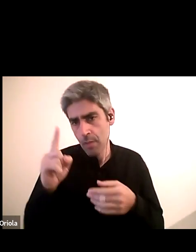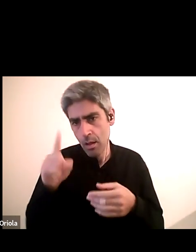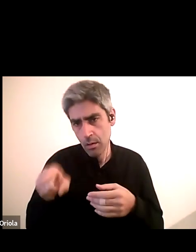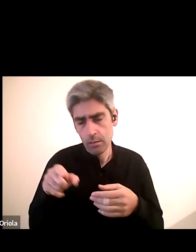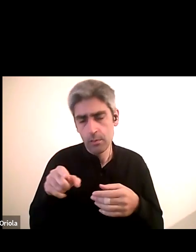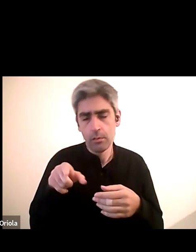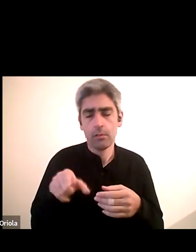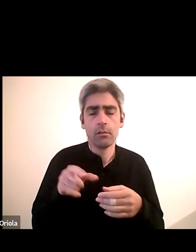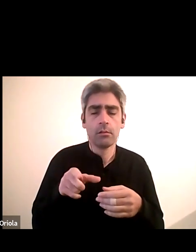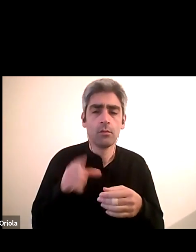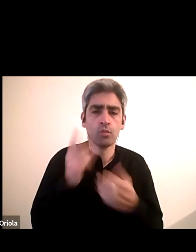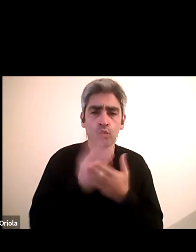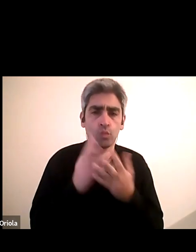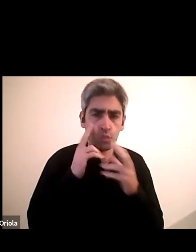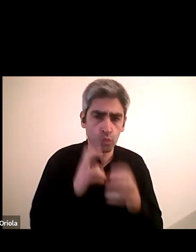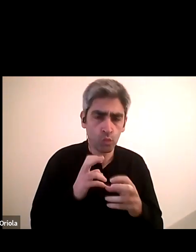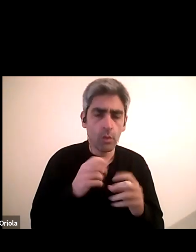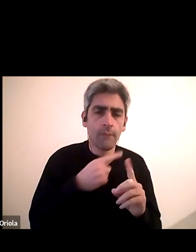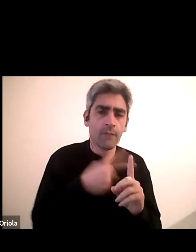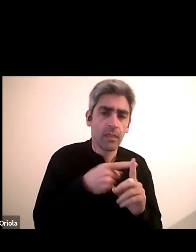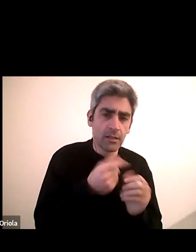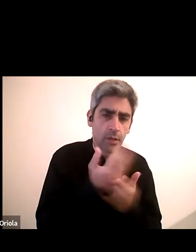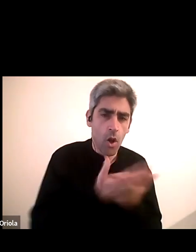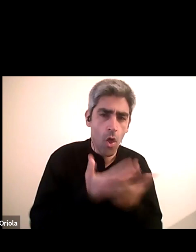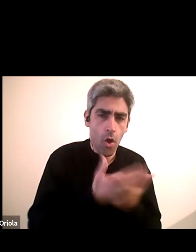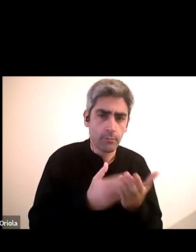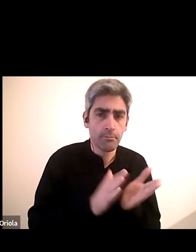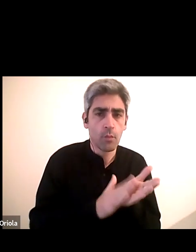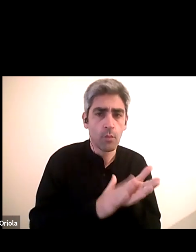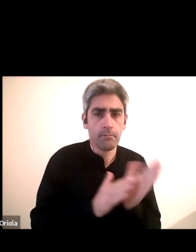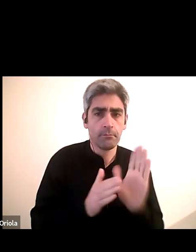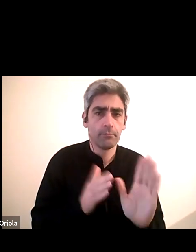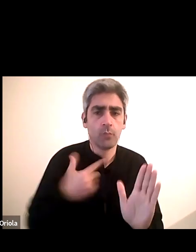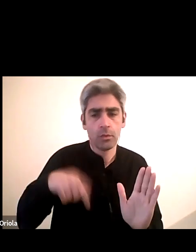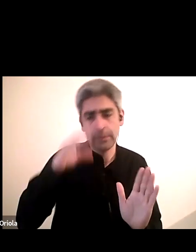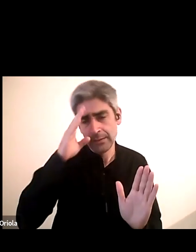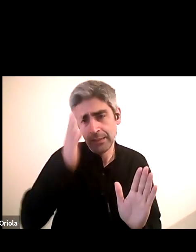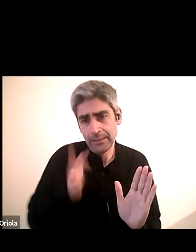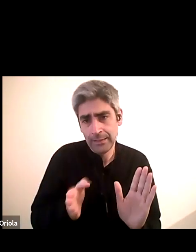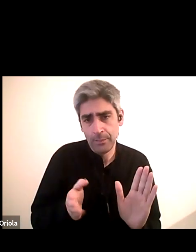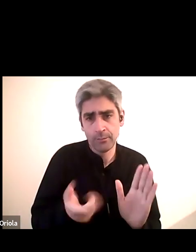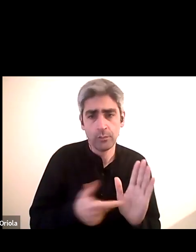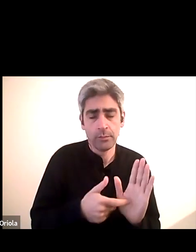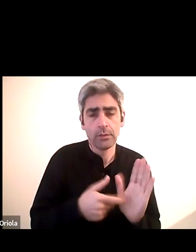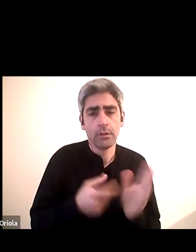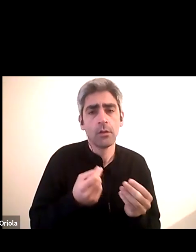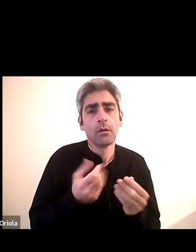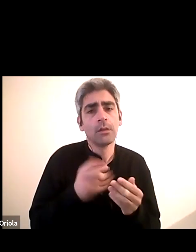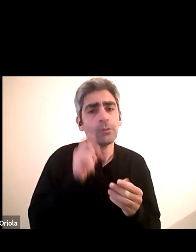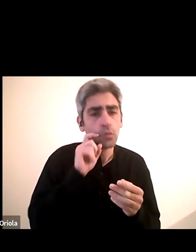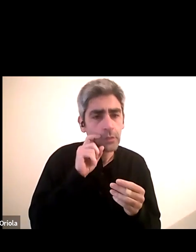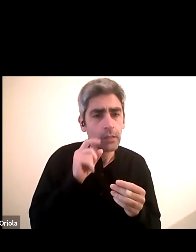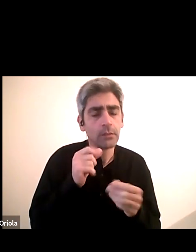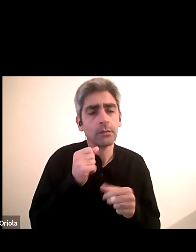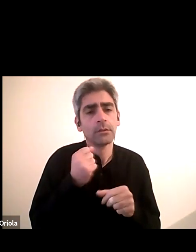fizeram um estudo sobre benefícios económicos, para comprovar aquilo no fundo que já se sabia, sobre benefícios económicos em segurança e saúde do trabalho.